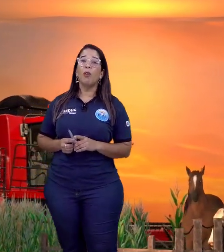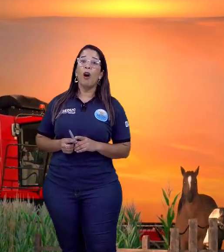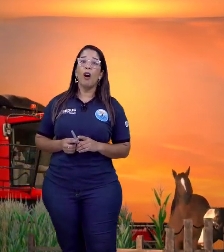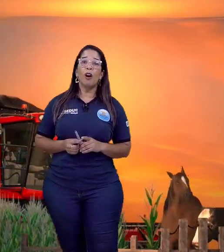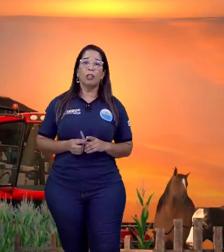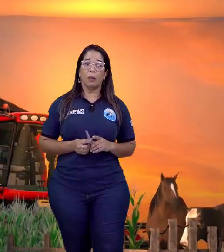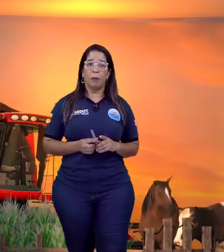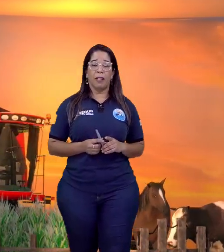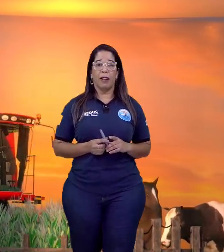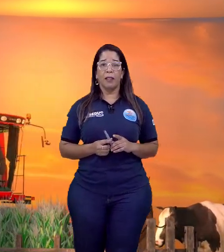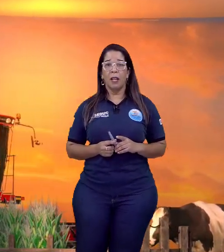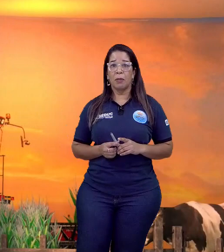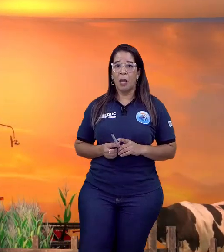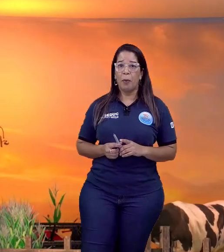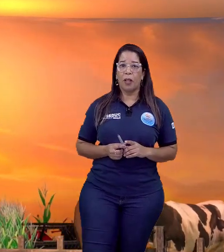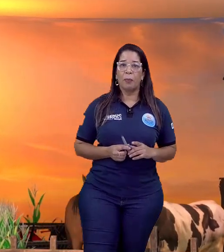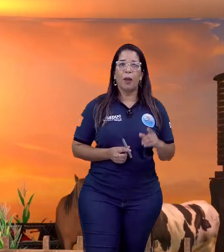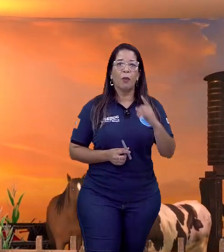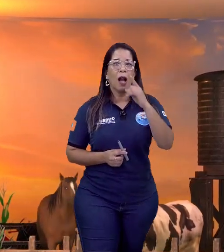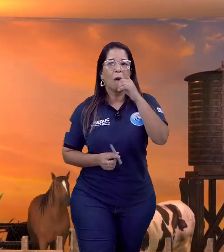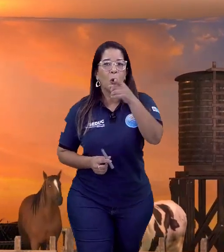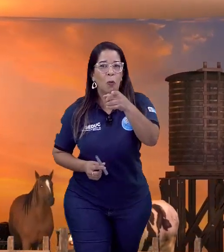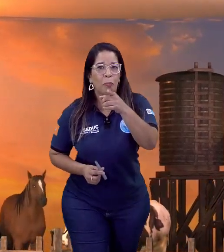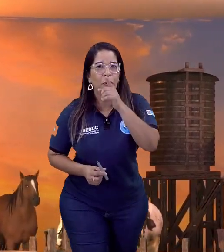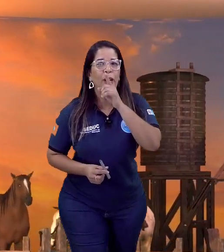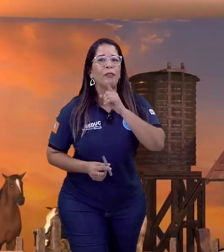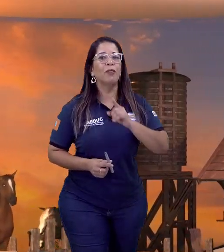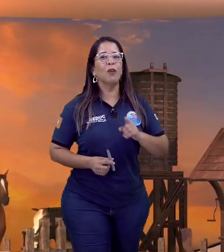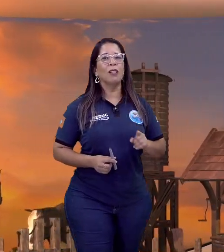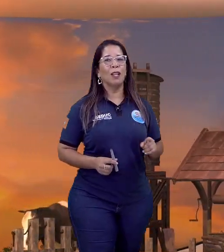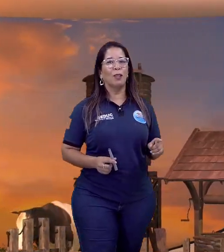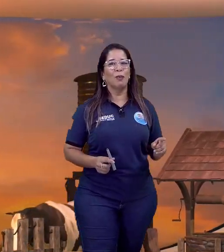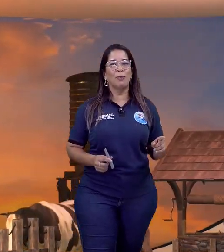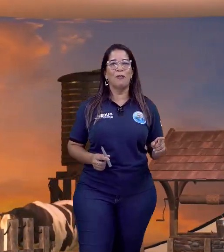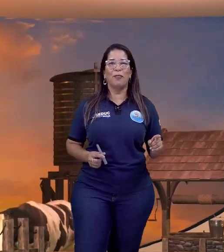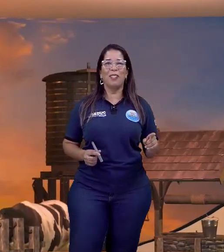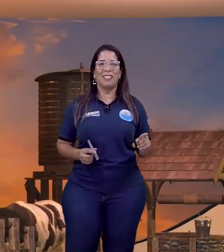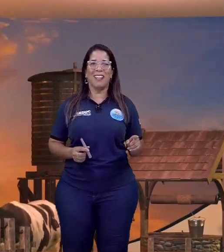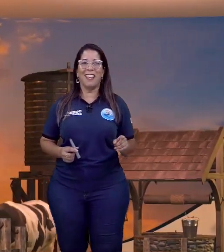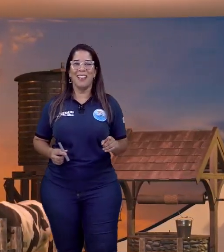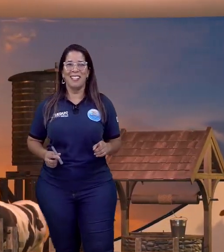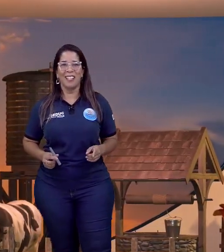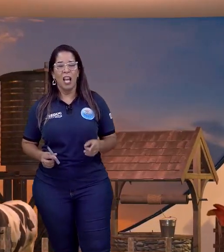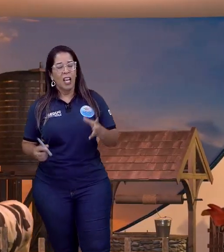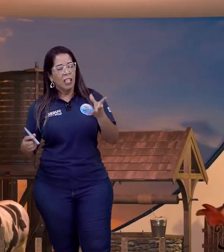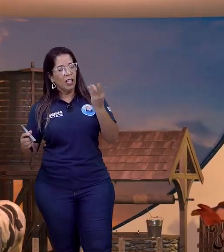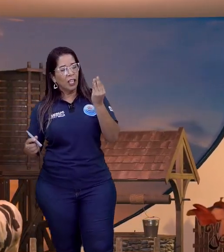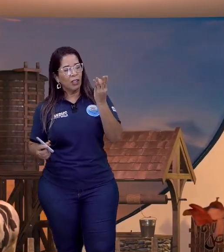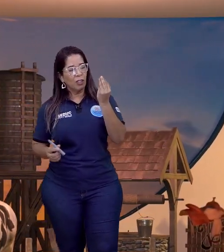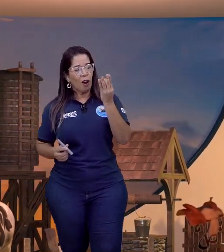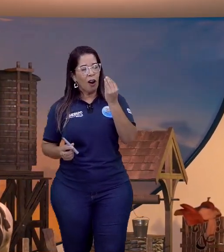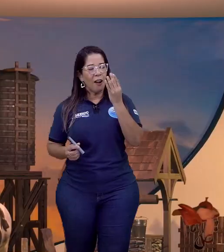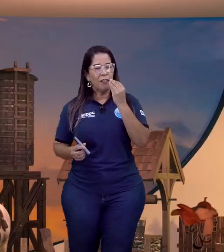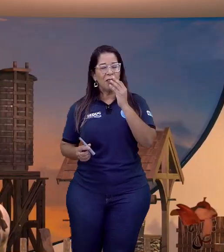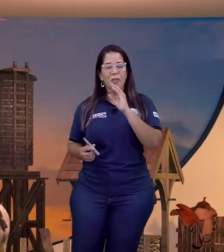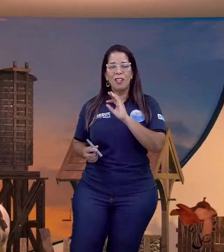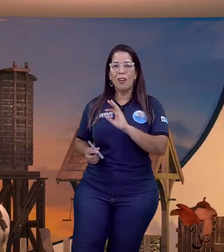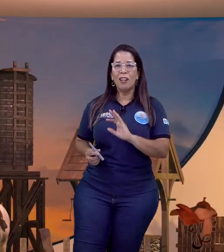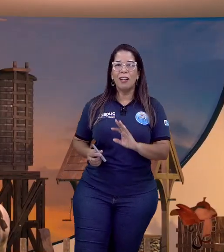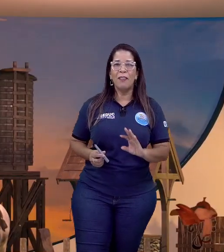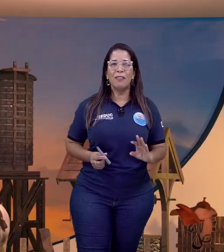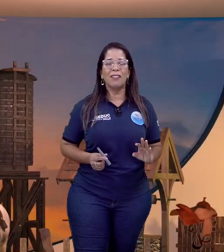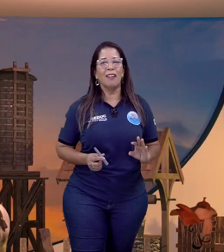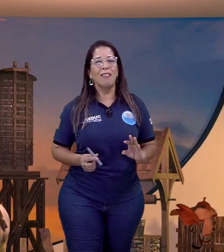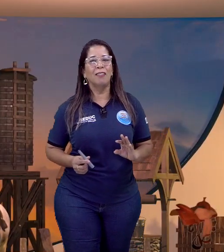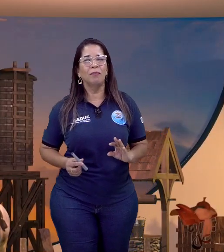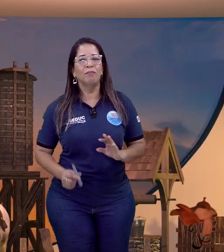que o menino gosta pra caramba, sabe por quê? Porque eu acompanho a visualização de vocês. E chove de menino